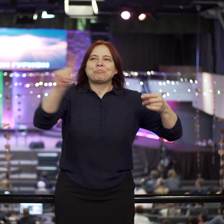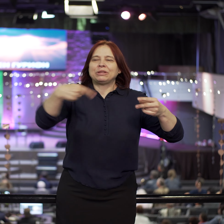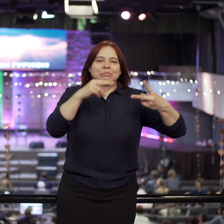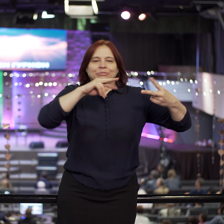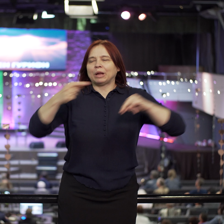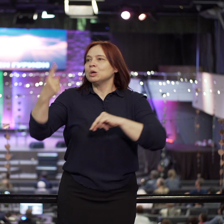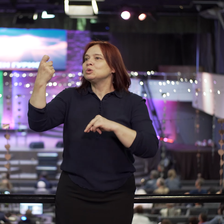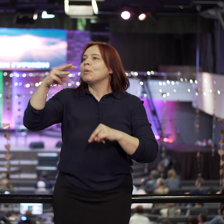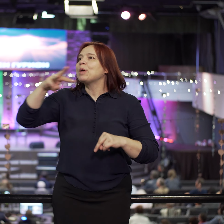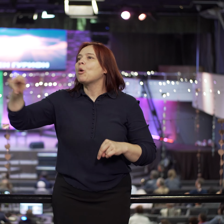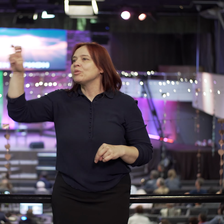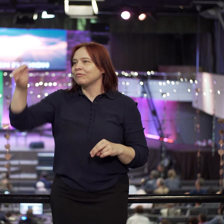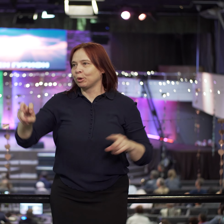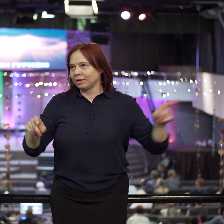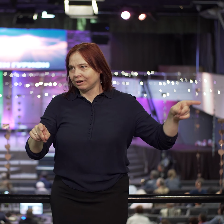Следующий момент.